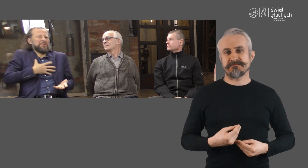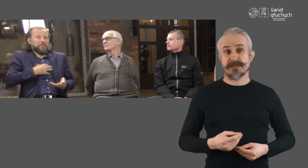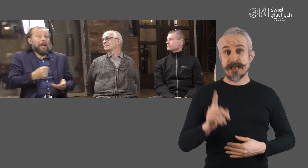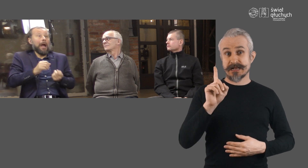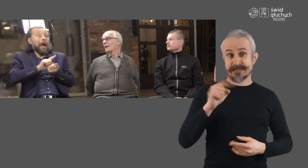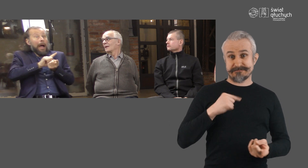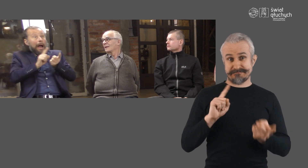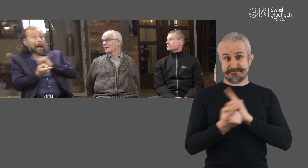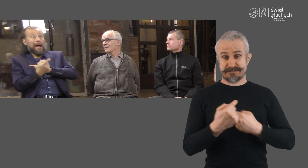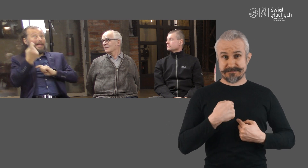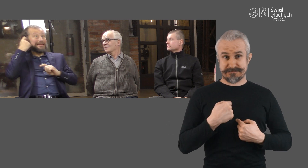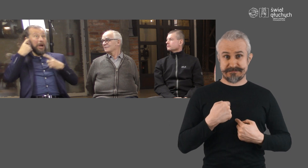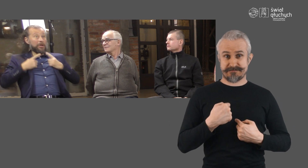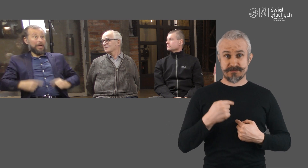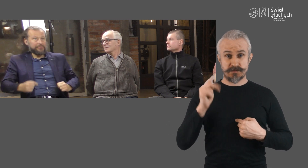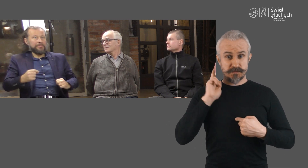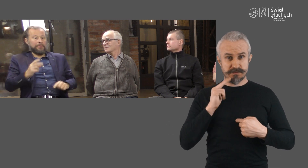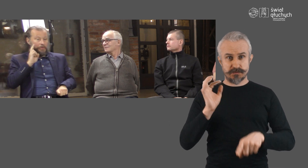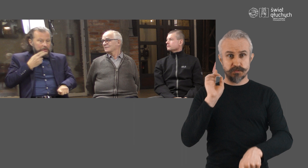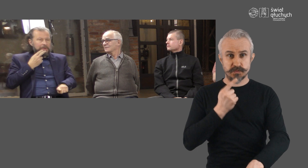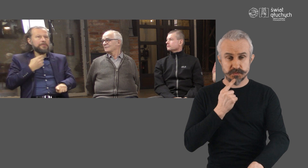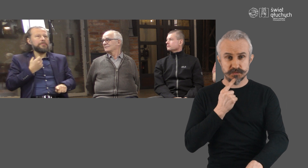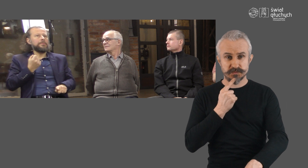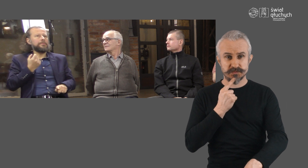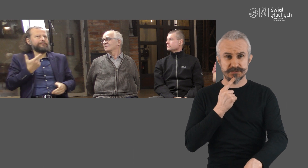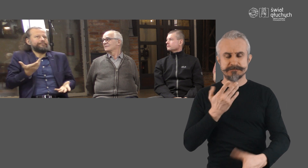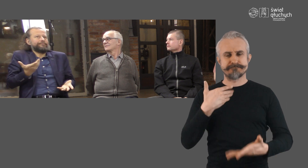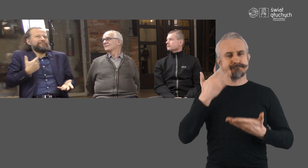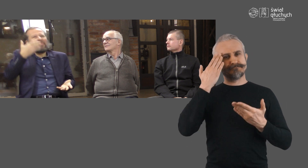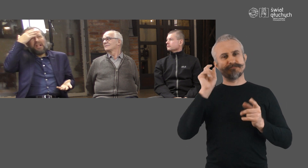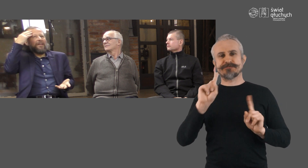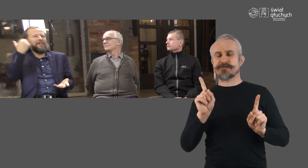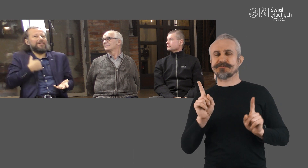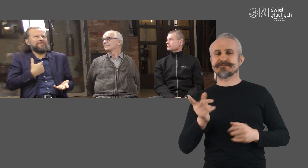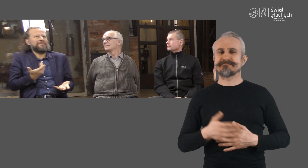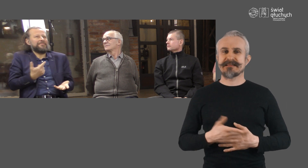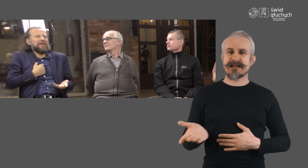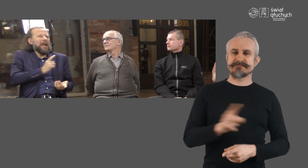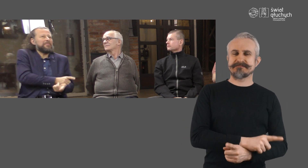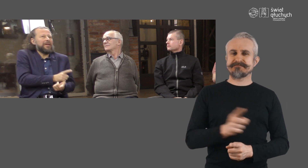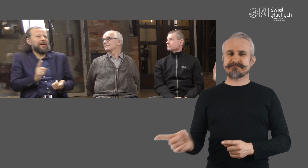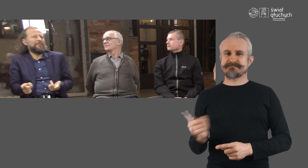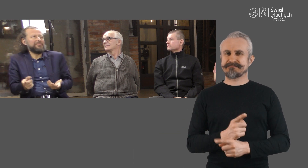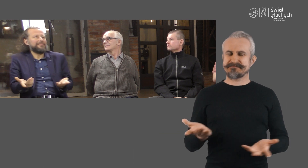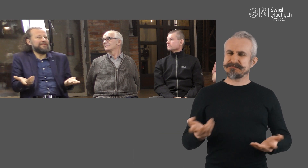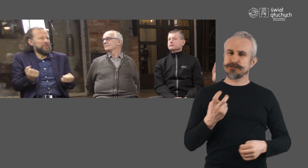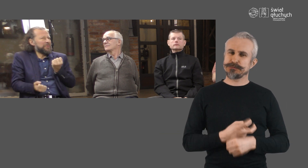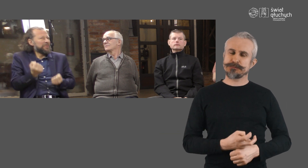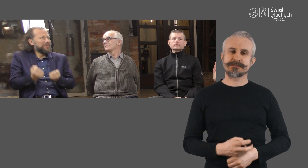byłoby problemu, tak? Nie czułabym problemu, że trzeba je dać do szkoły słyszących. No ale w odwrotnych sytuacjach, no nie